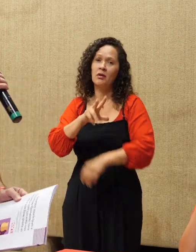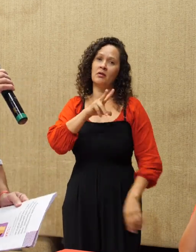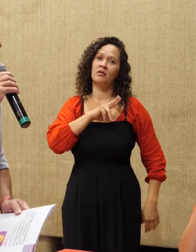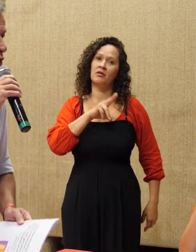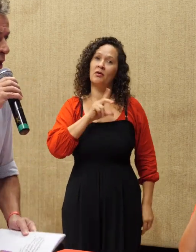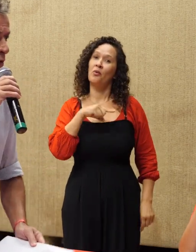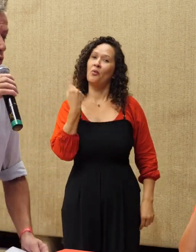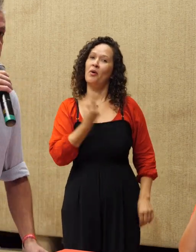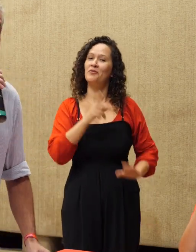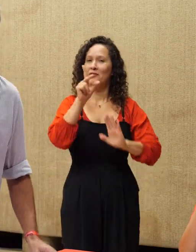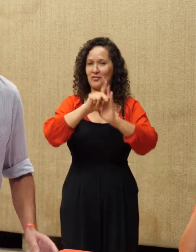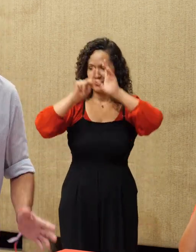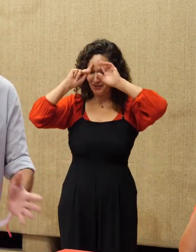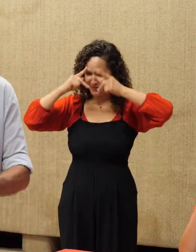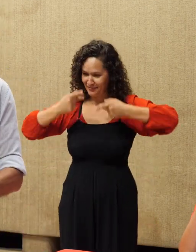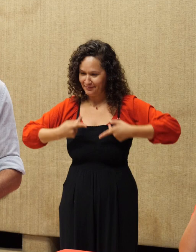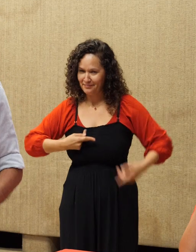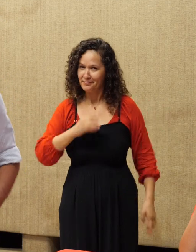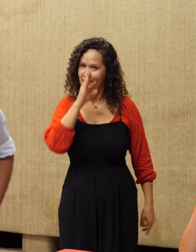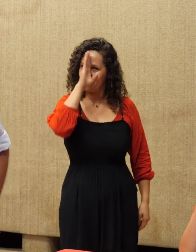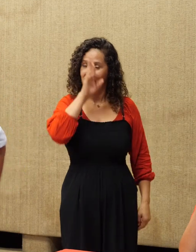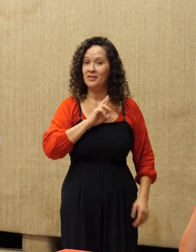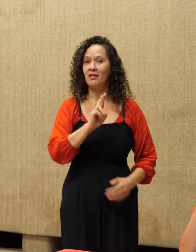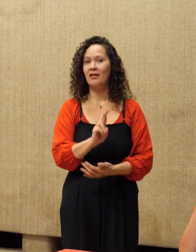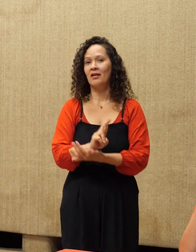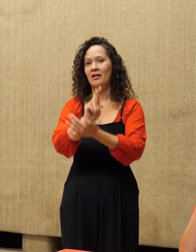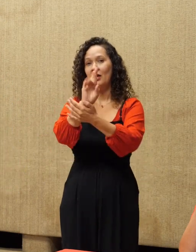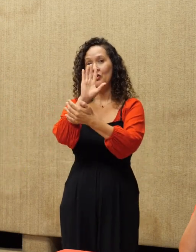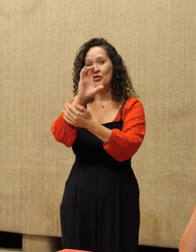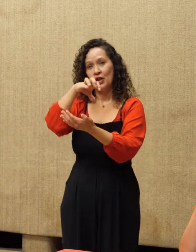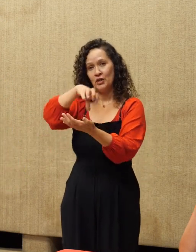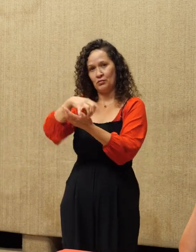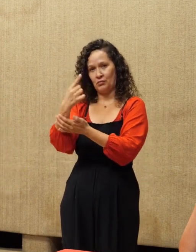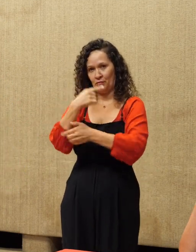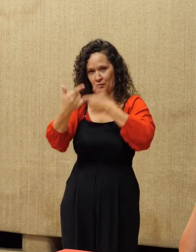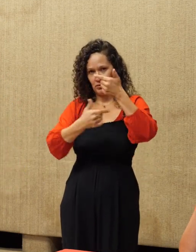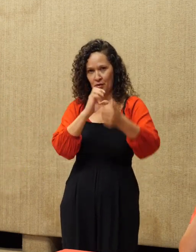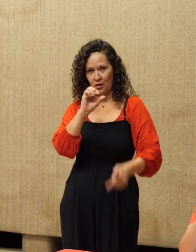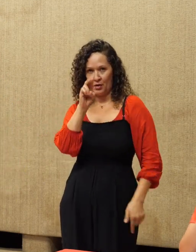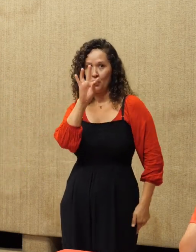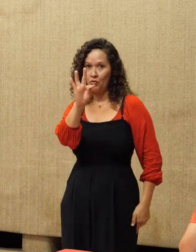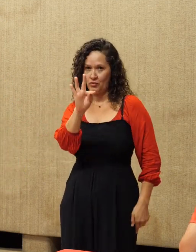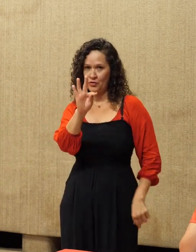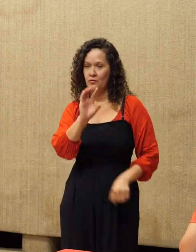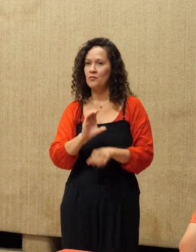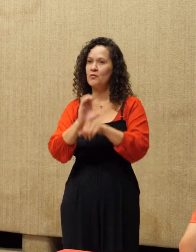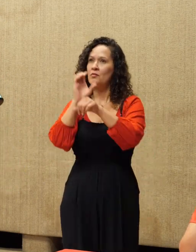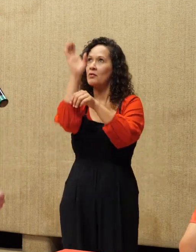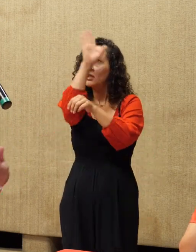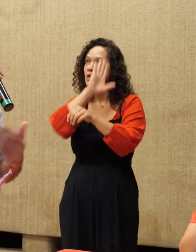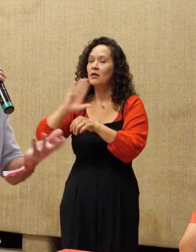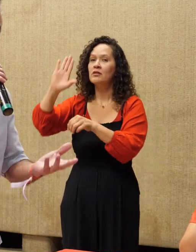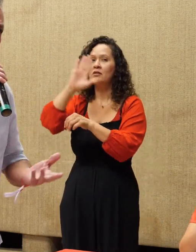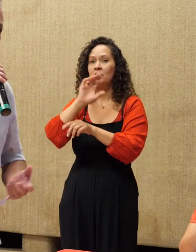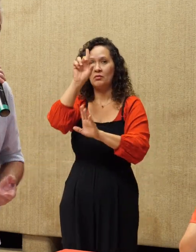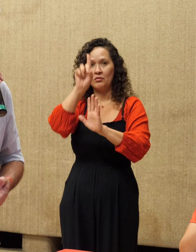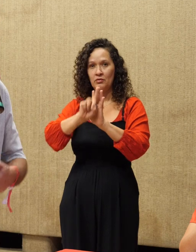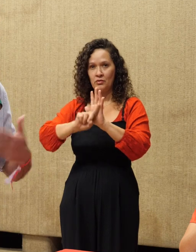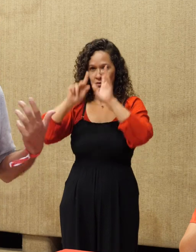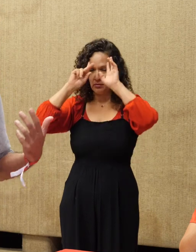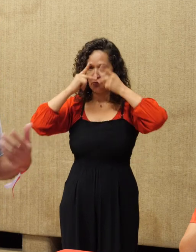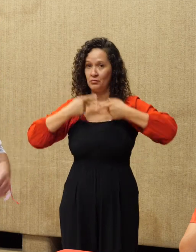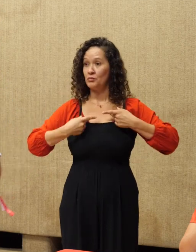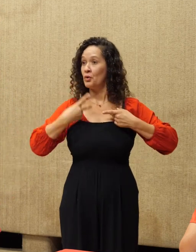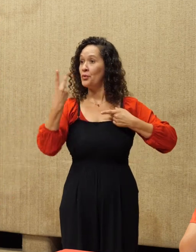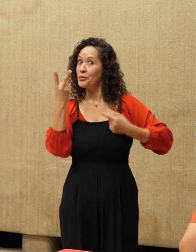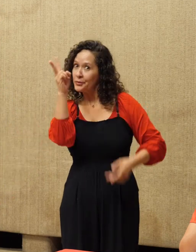particular nos direitos humanos. Eu representei a Central Única dos Trabalhadores no Conselho Nacional de Direitos Humanos por 2 mandatos.